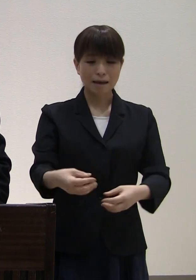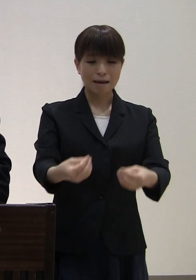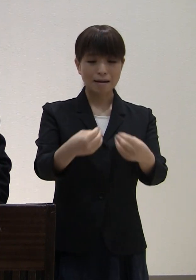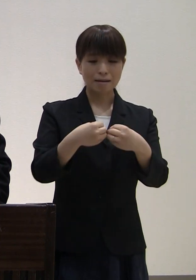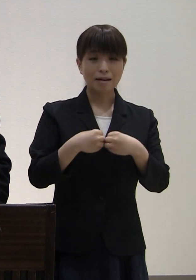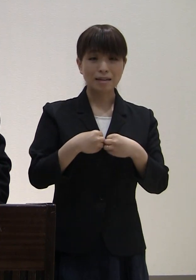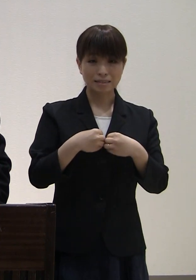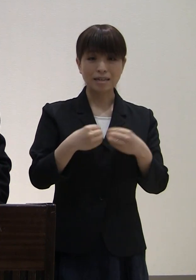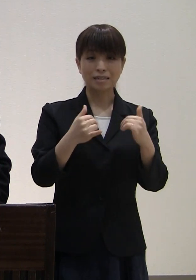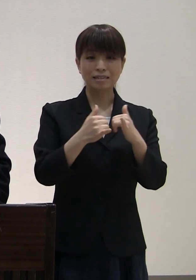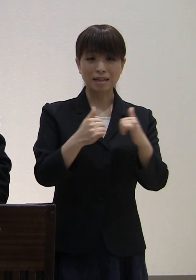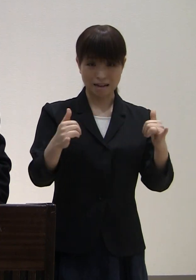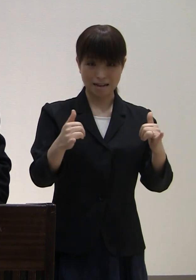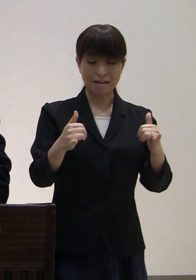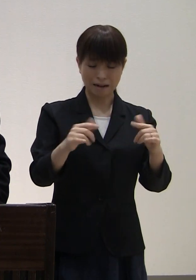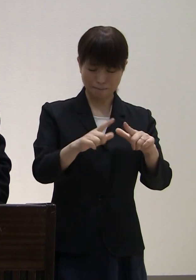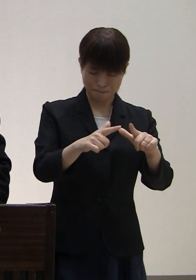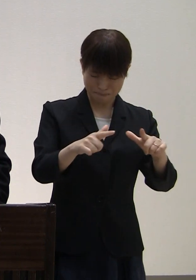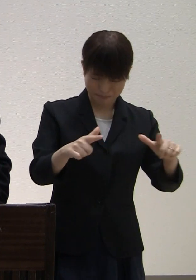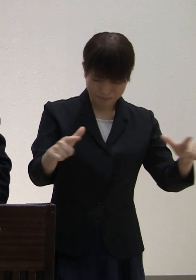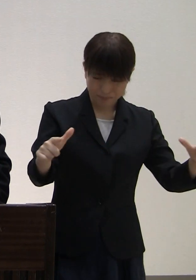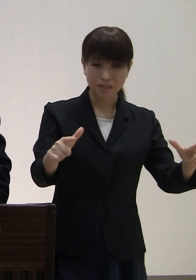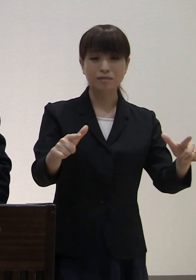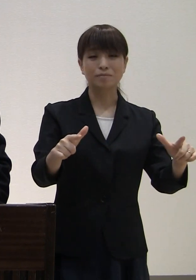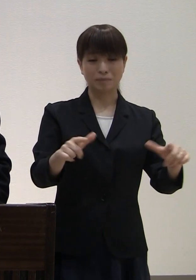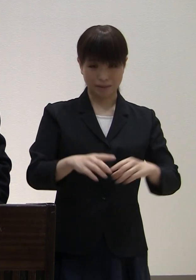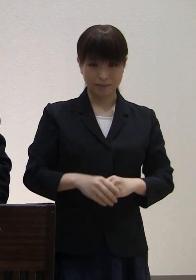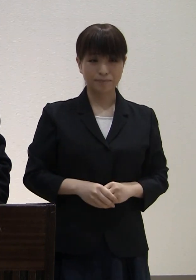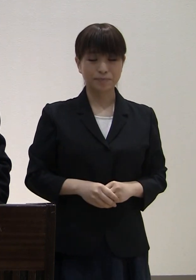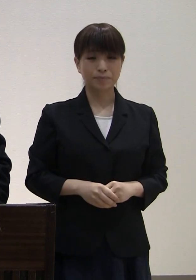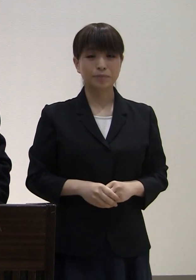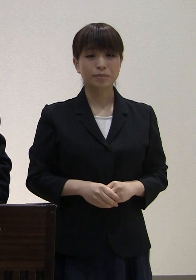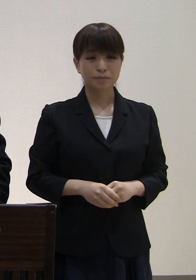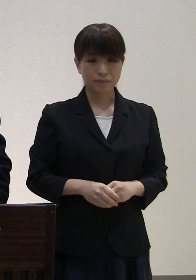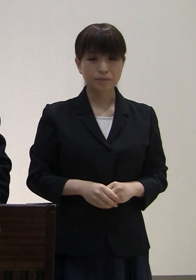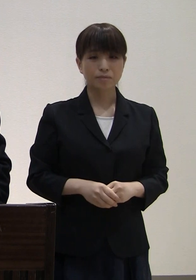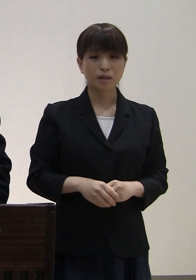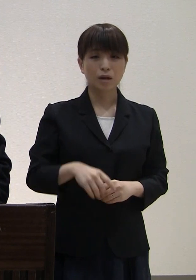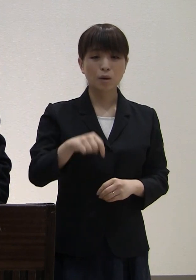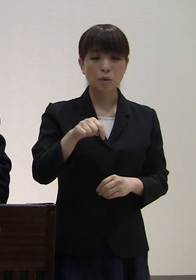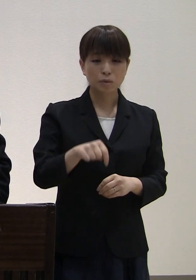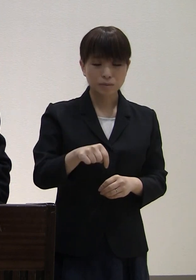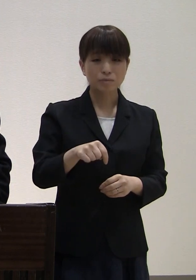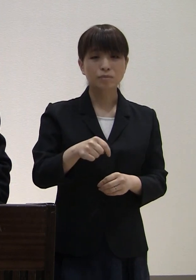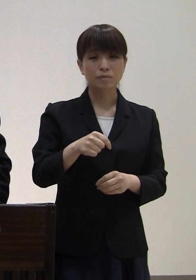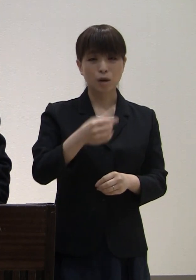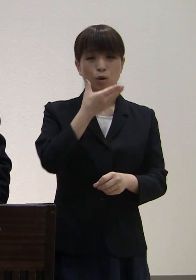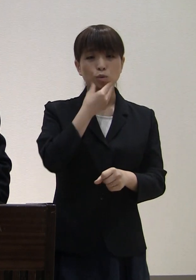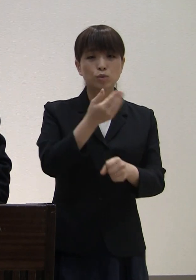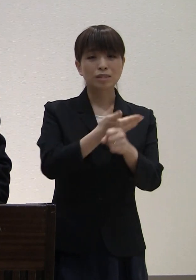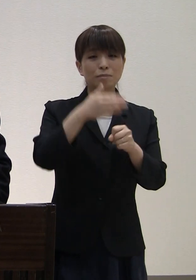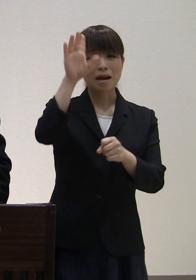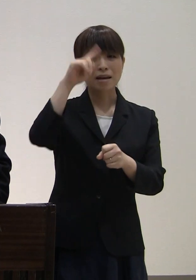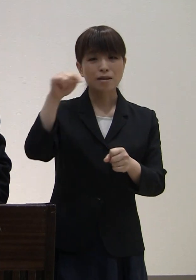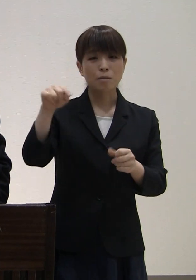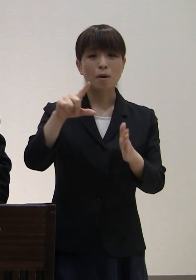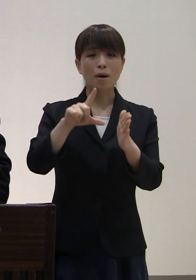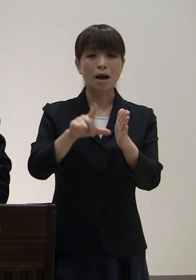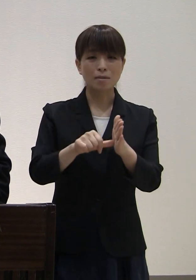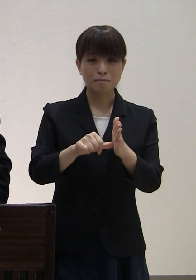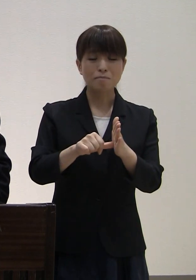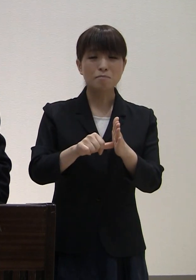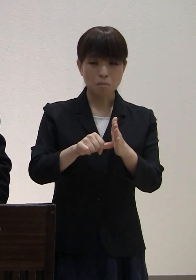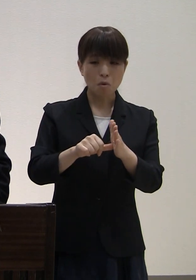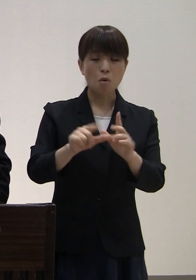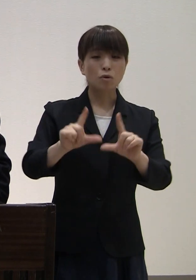が急増しております。このような中、この数日の間、本県においても首都圏